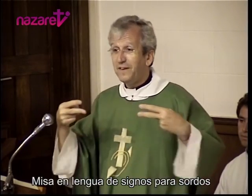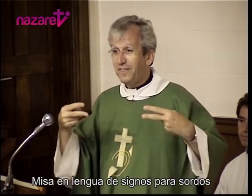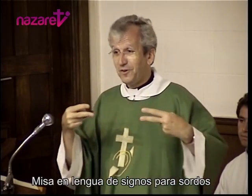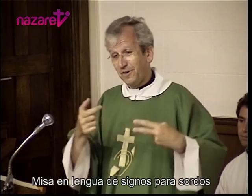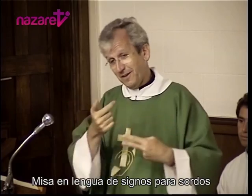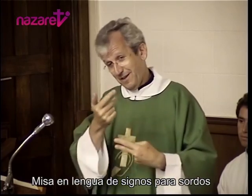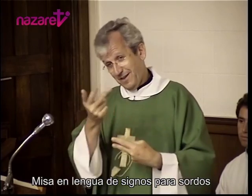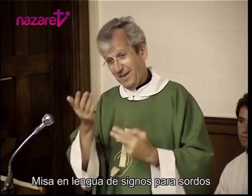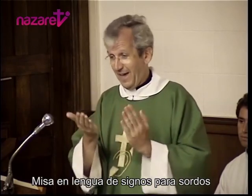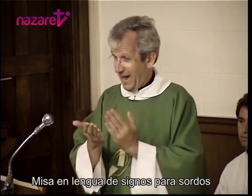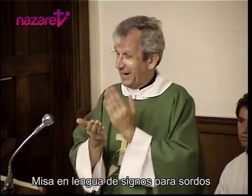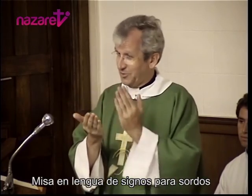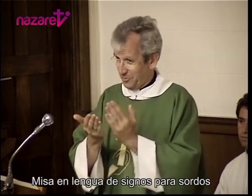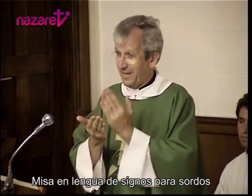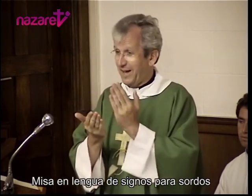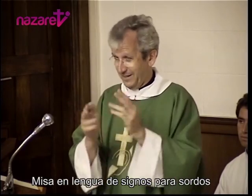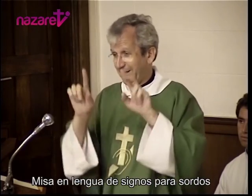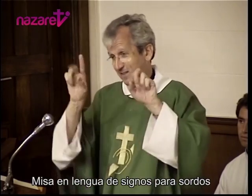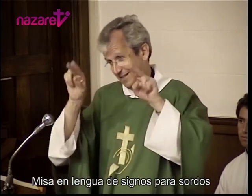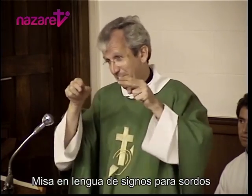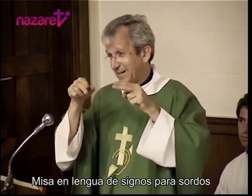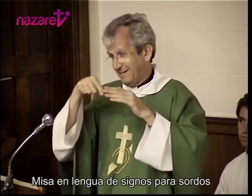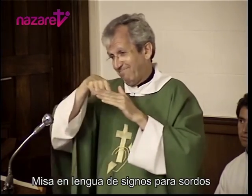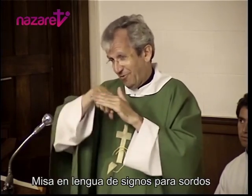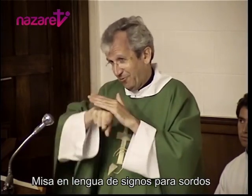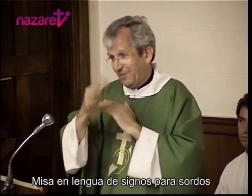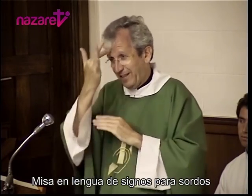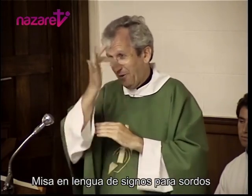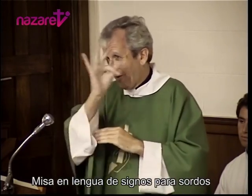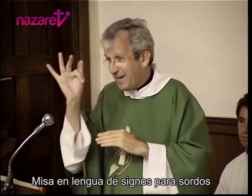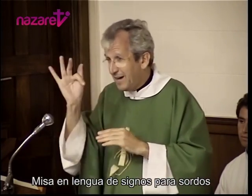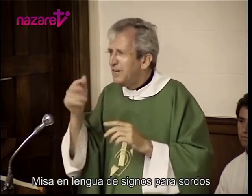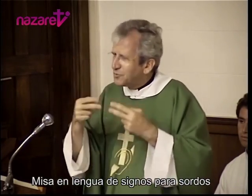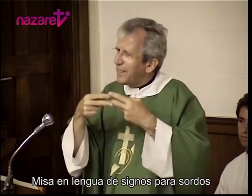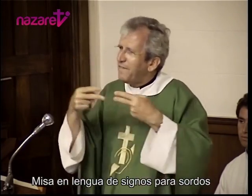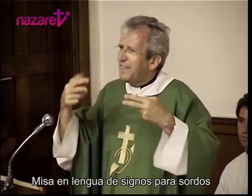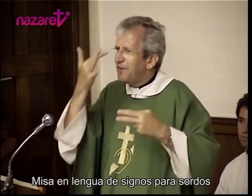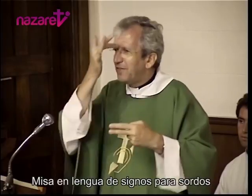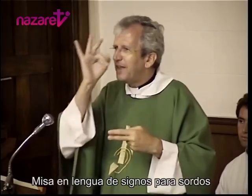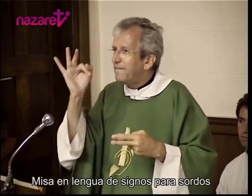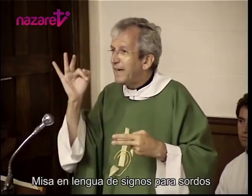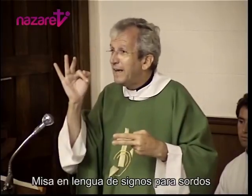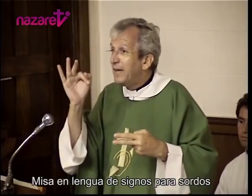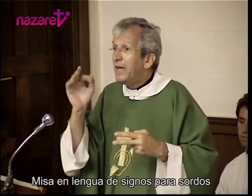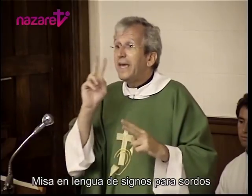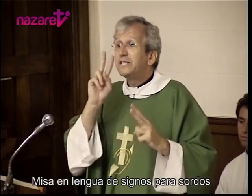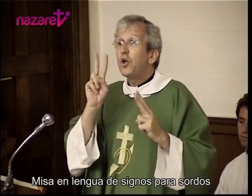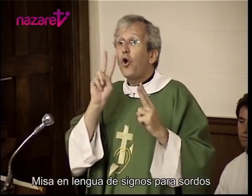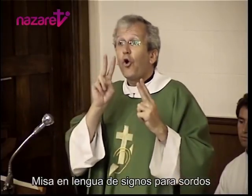definición que al estudiar temas de teología, es una definición de fe, es